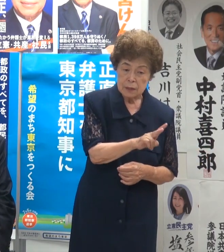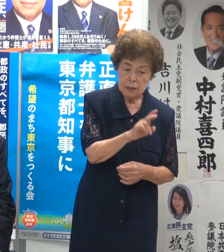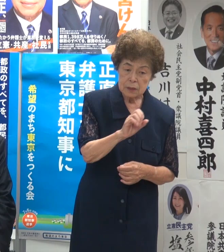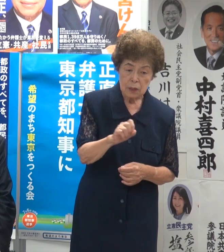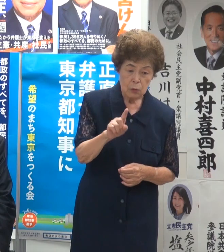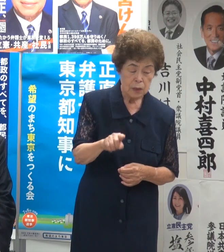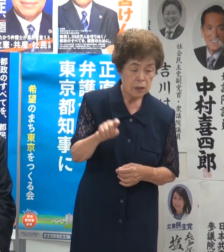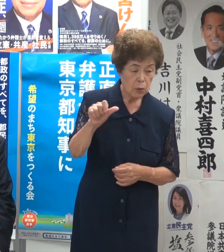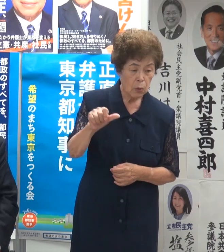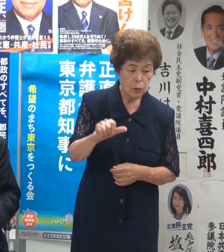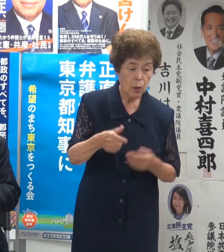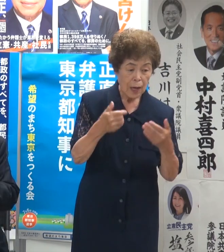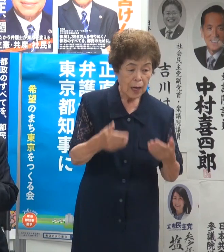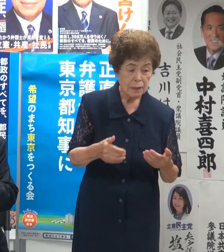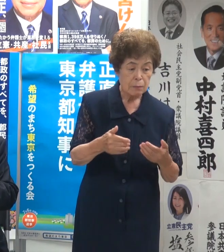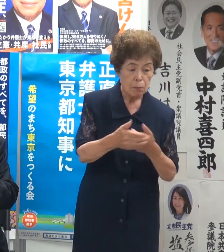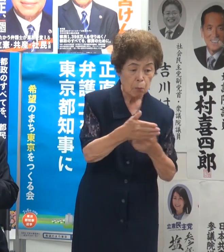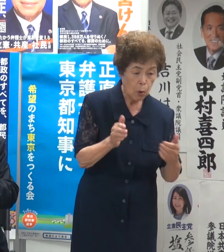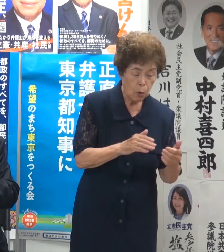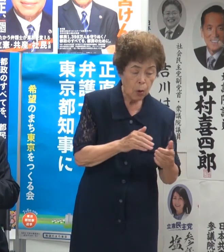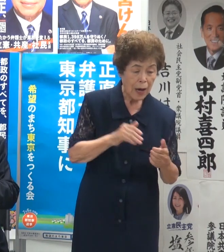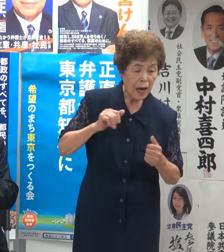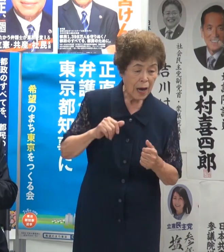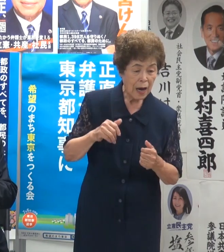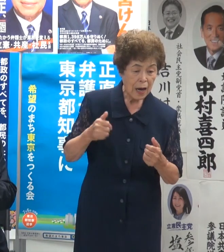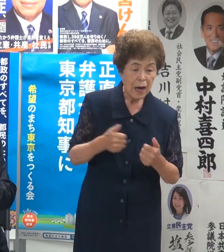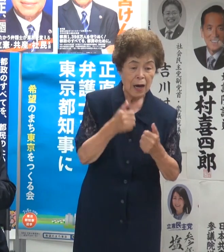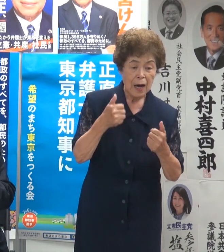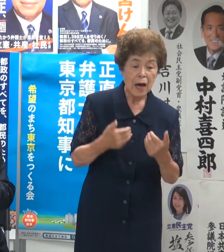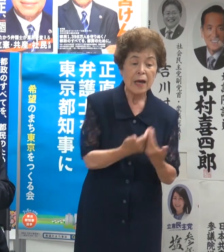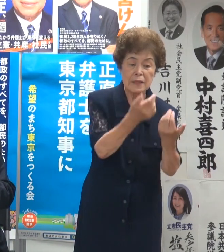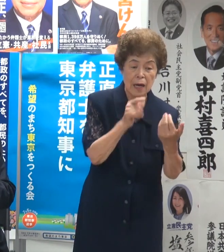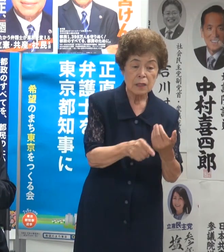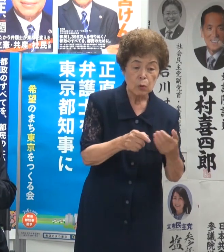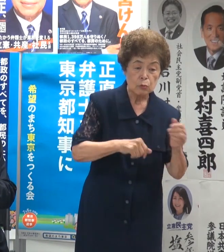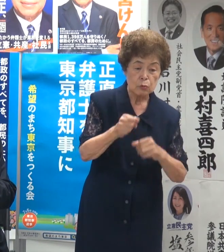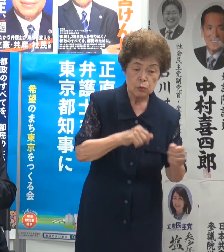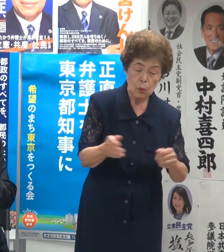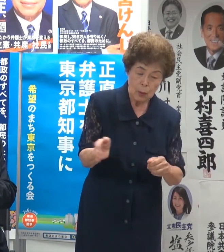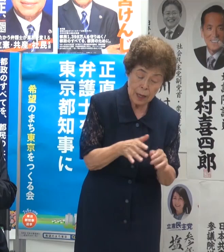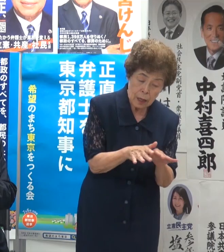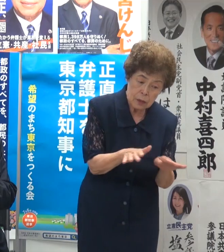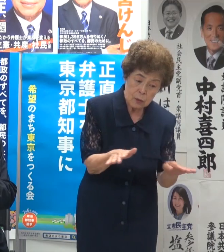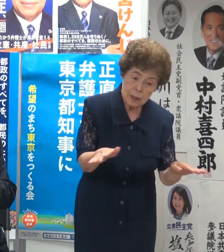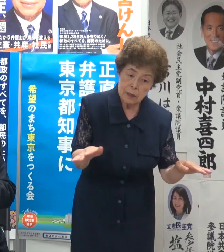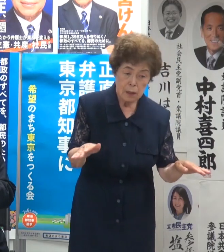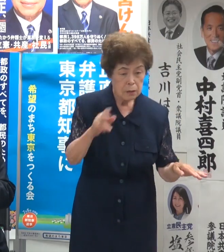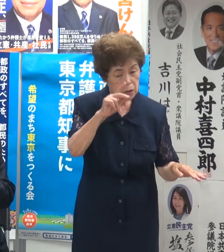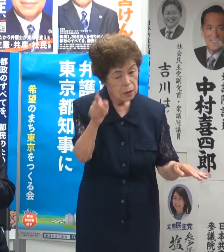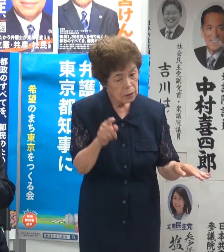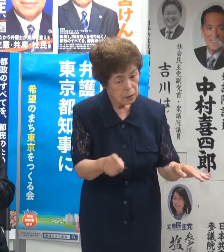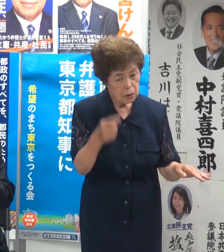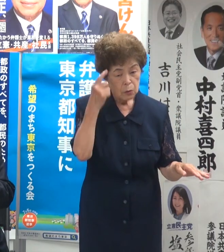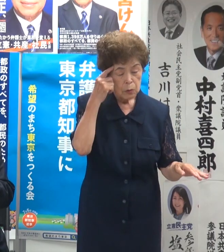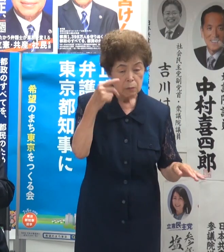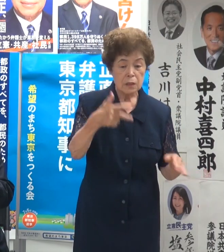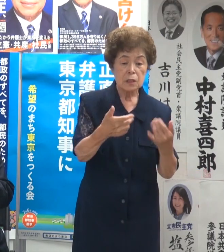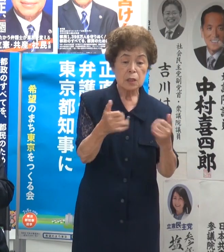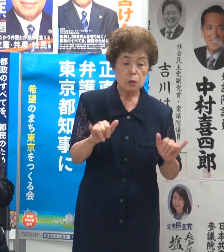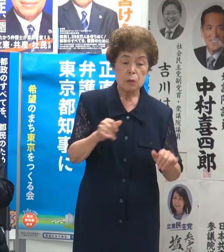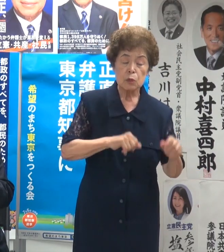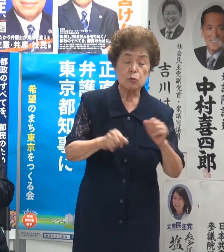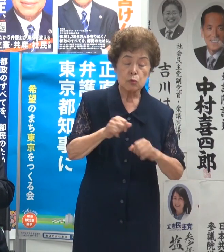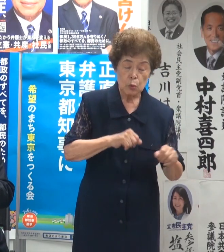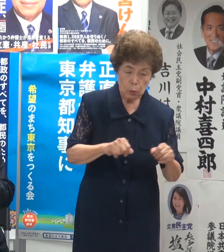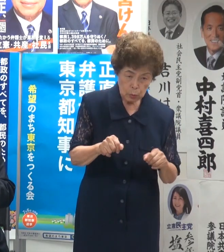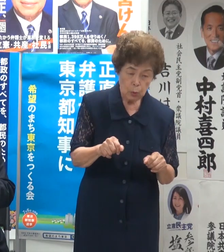年の安保法制に反対するような運動から広がっていったのかもしれませんけど、市民運動も政